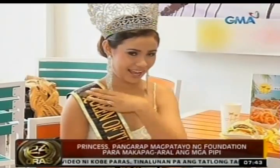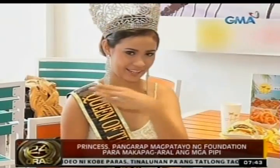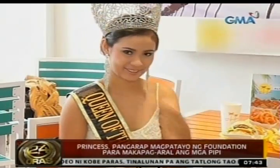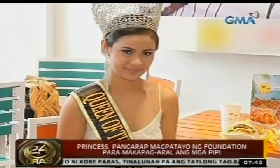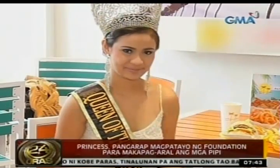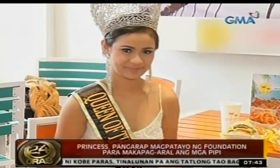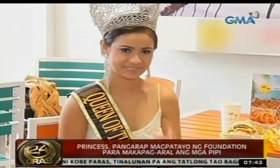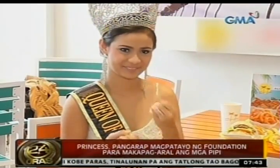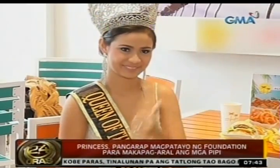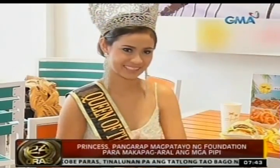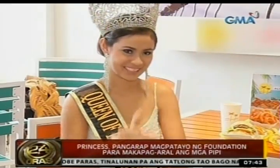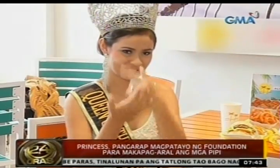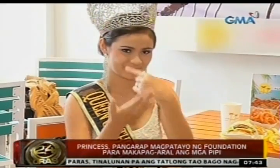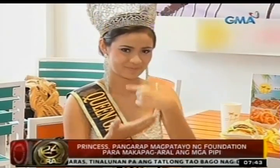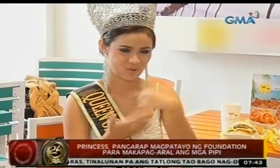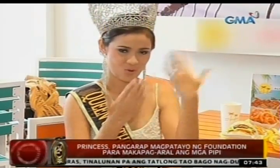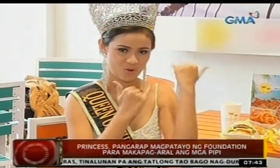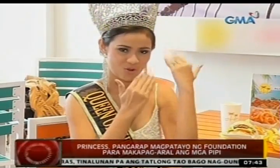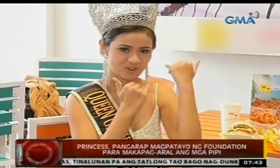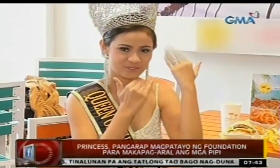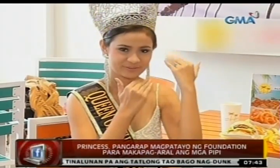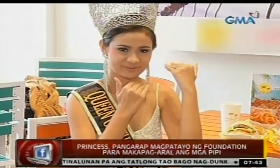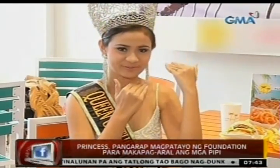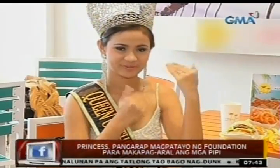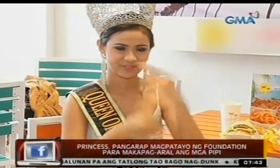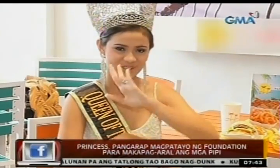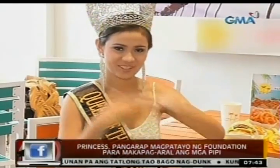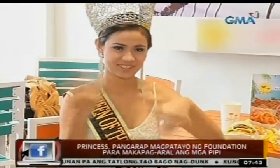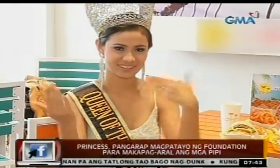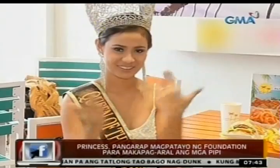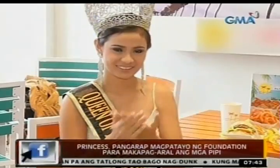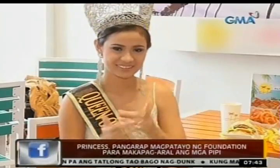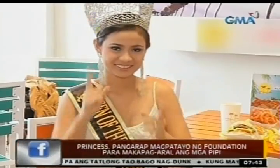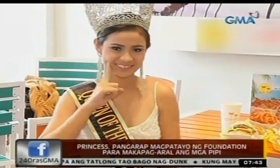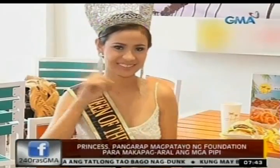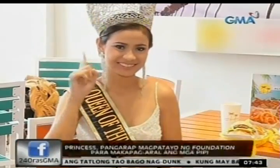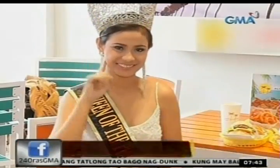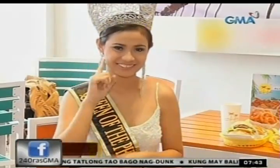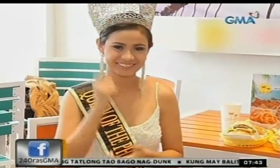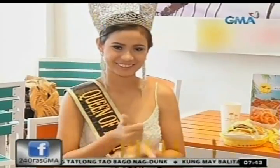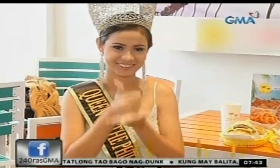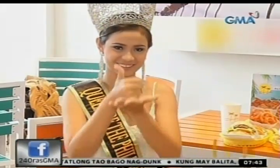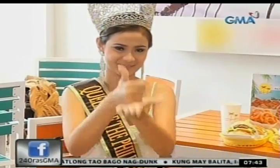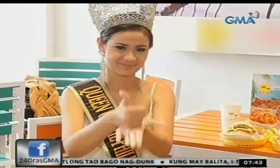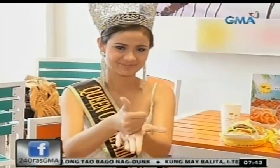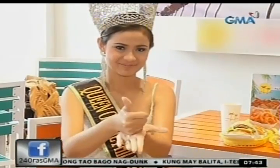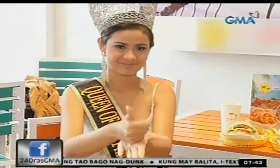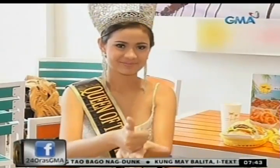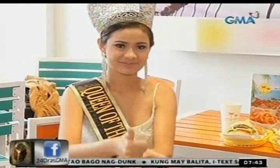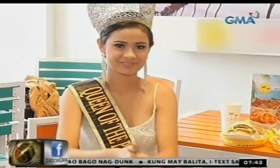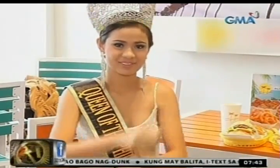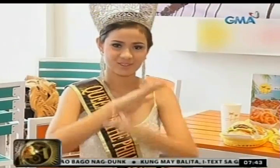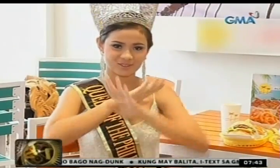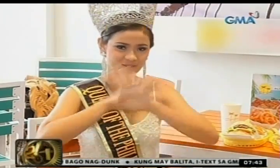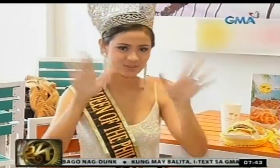na magkaroon ng kumpiyansa at sa Diyos humingi ng tulong. War Santiago, updated sa Showbiz Happening.